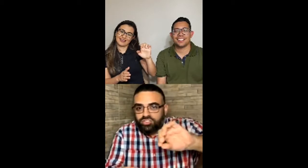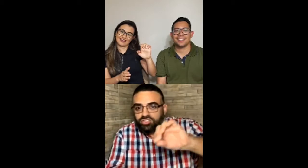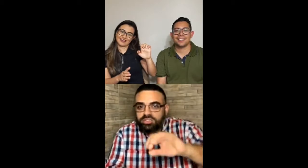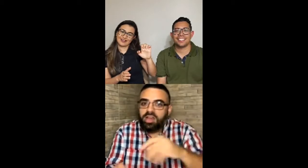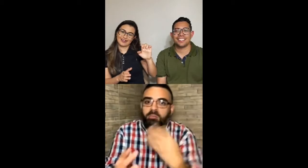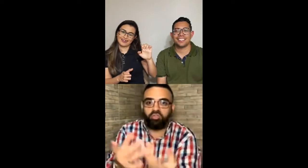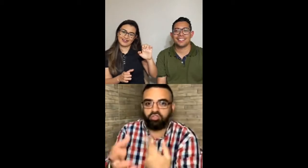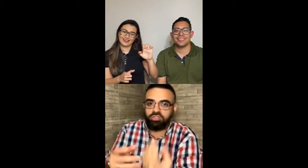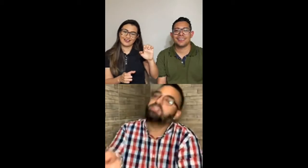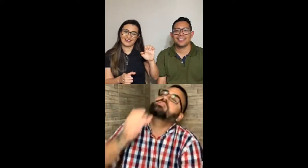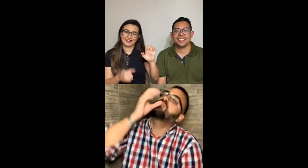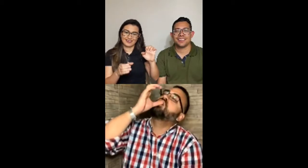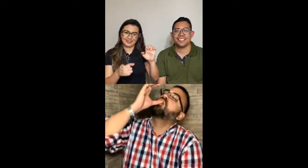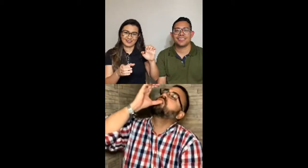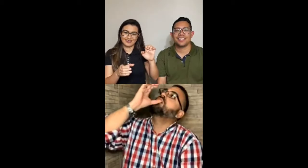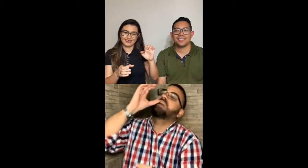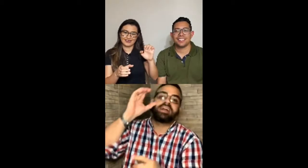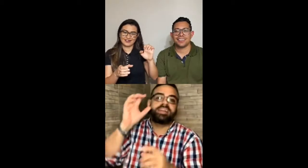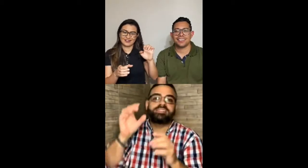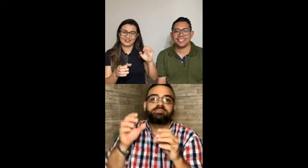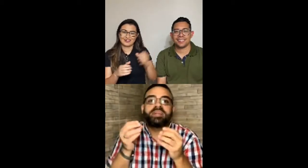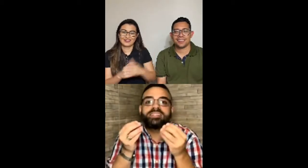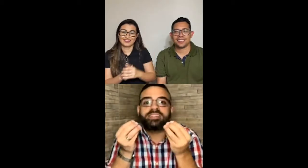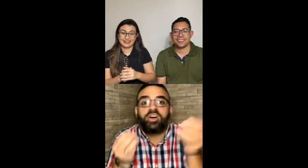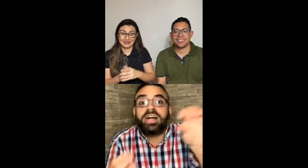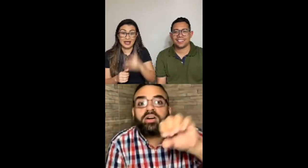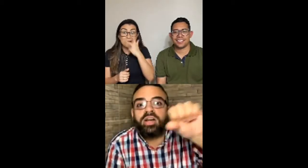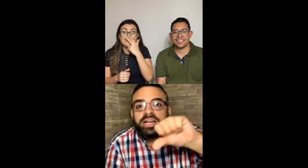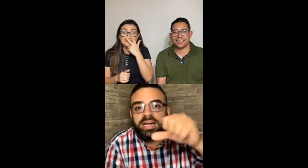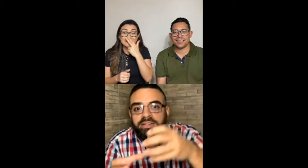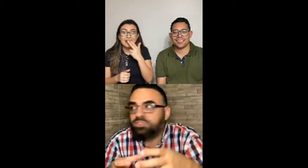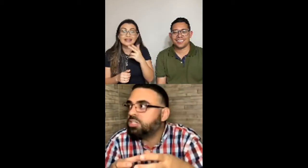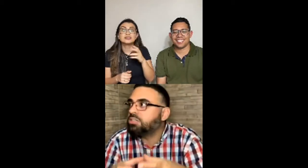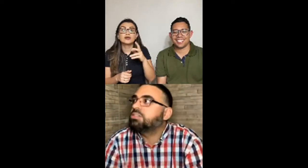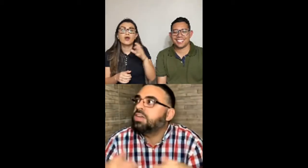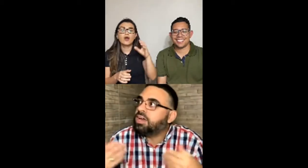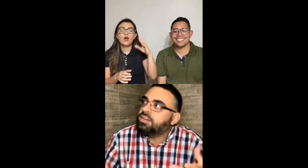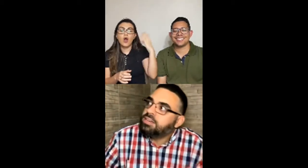na Tailândia. Bota assim, café.